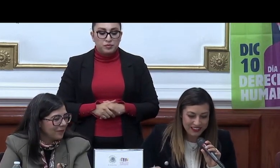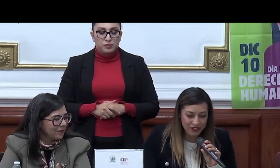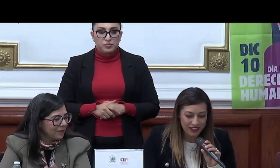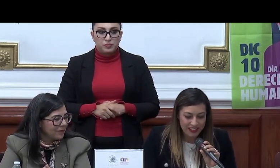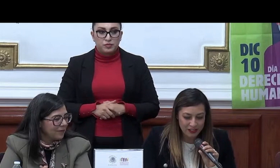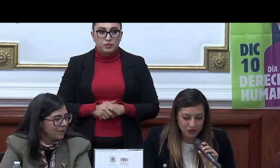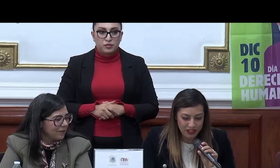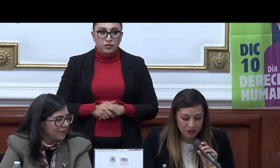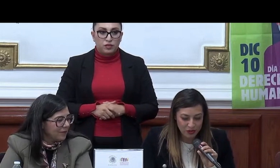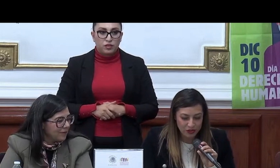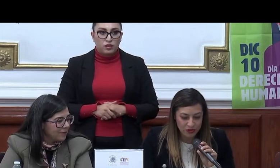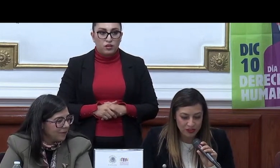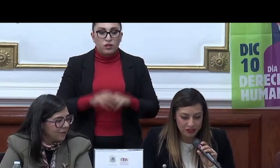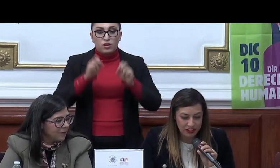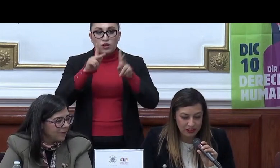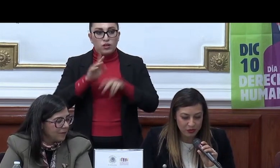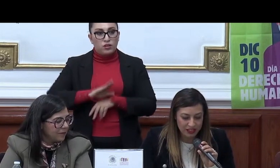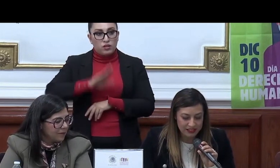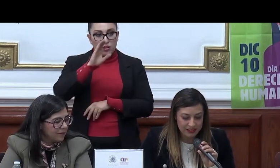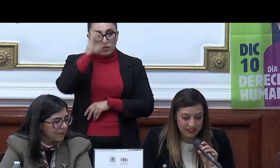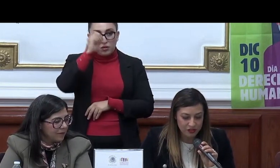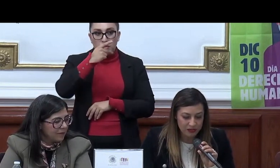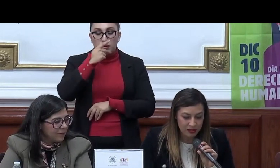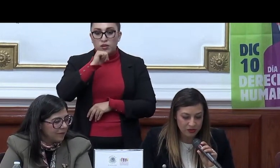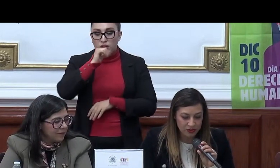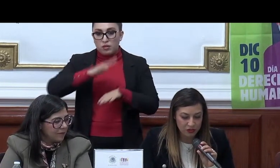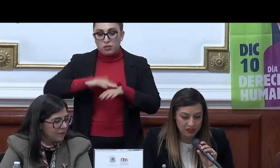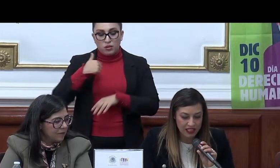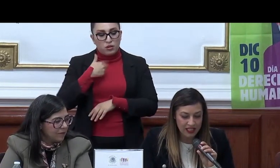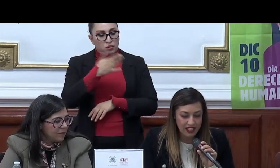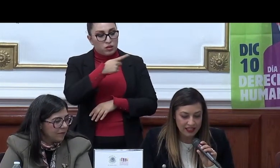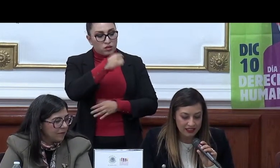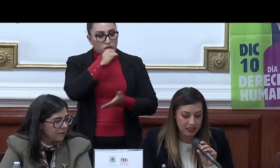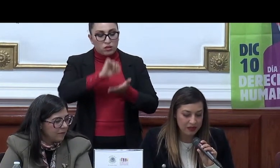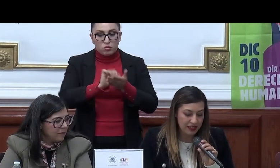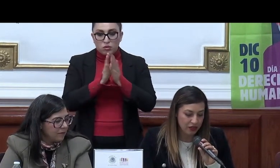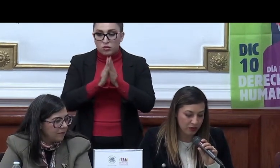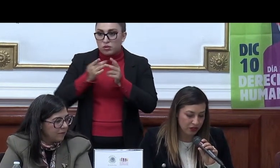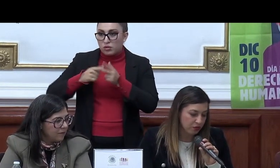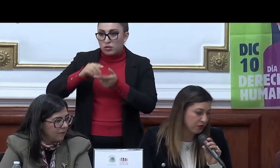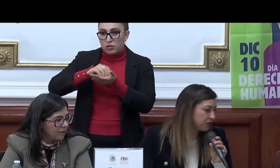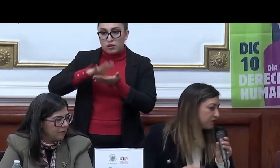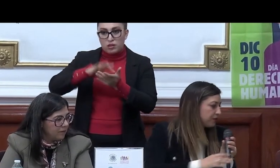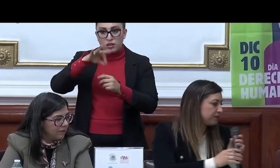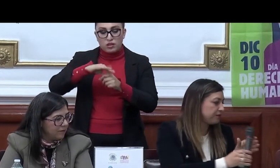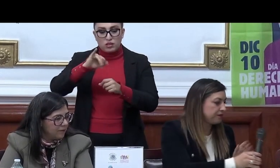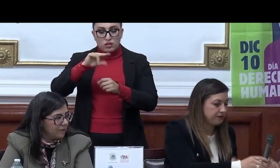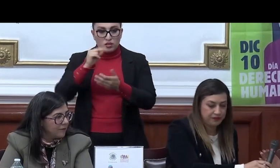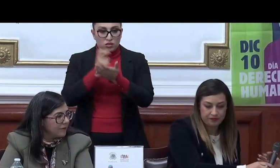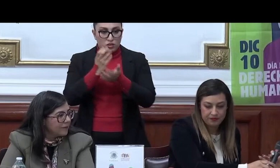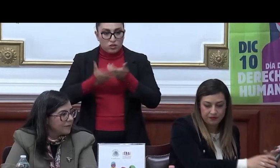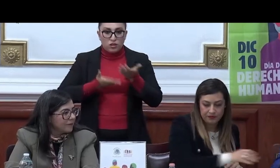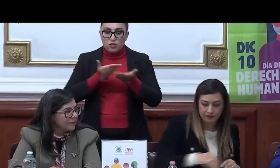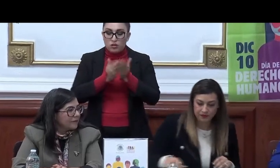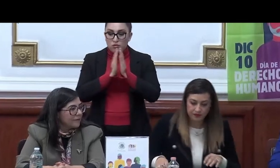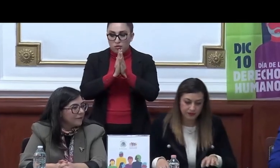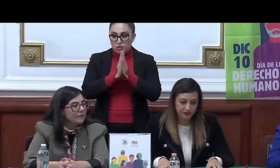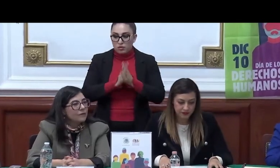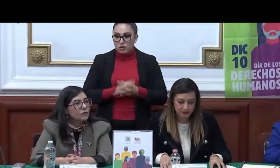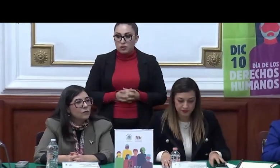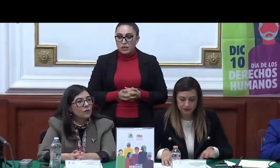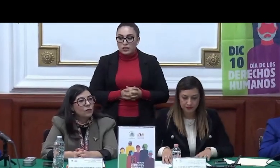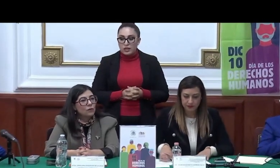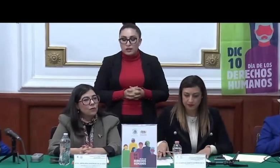No existiendo quien haga uso de la voz, solicito a la diputada secretaria someta a votación nominal el dictamen en comento, por favor.